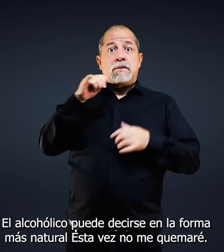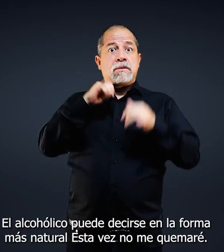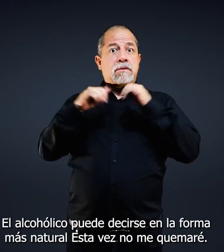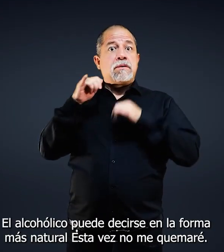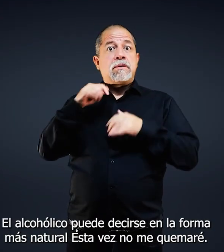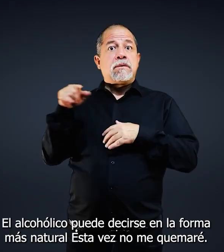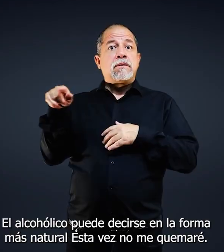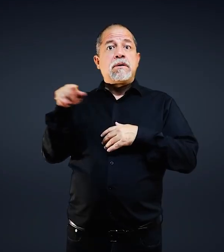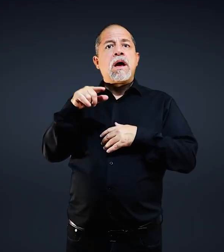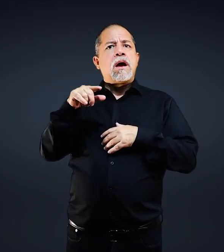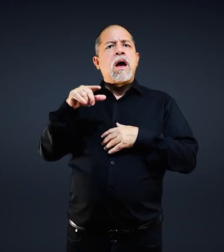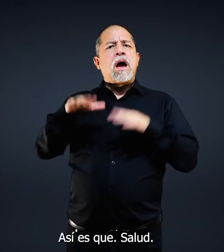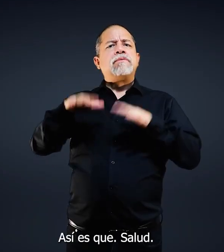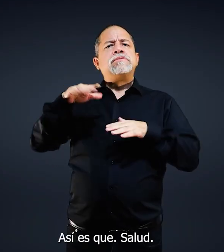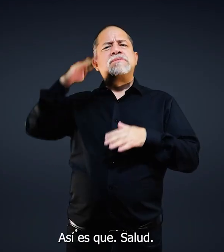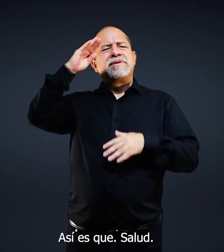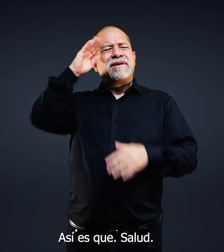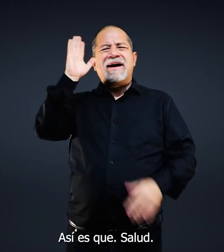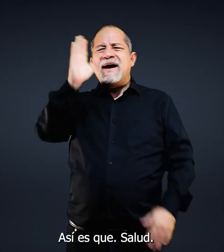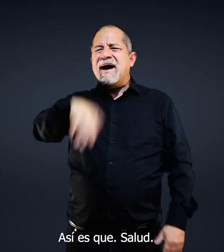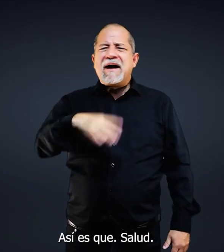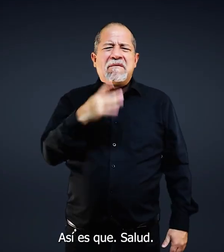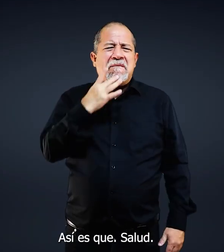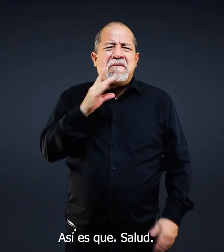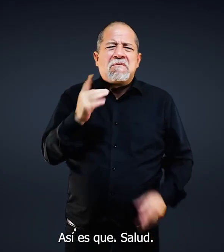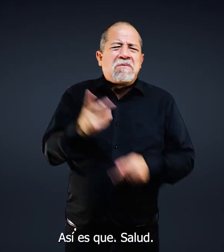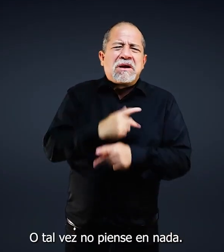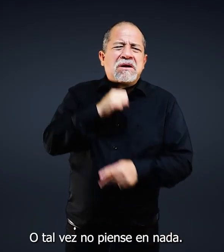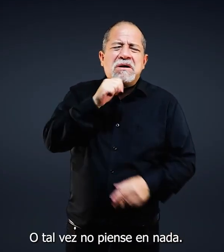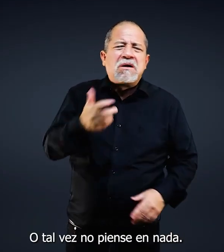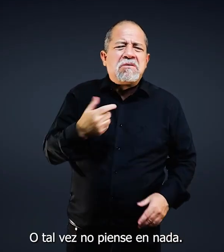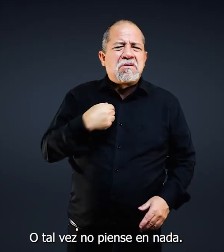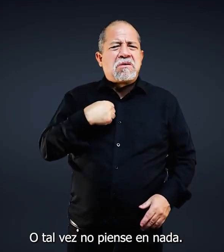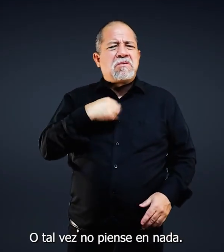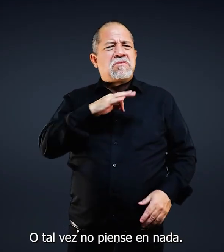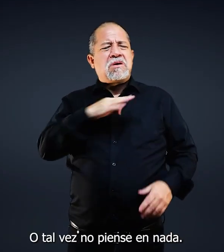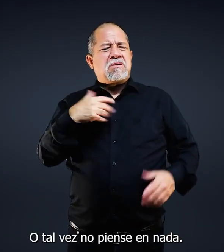me quemaré, así es que salud. O tal vez no piense en nada.